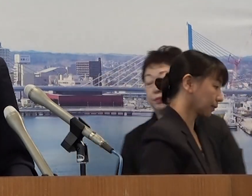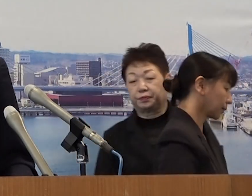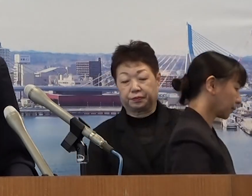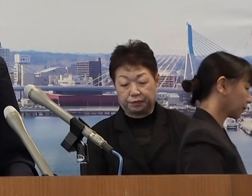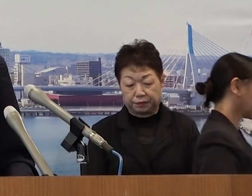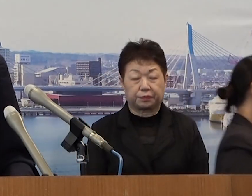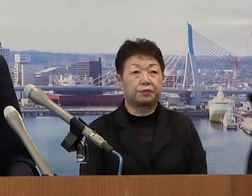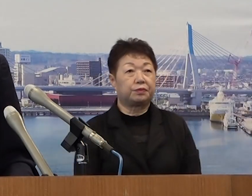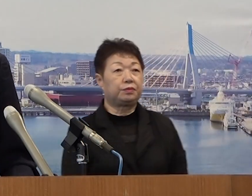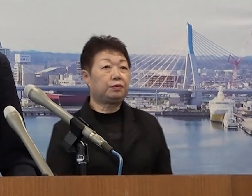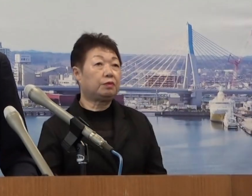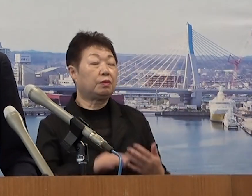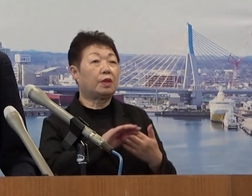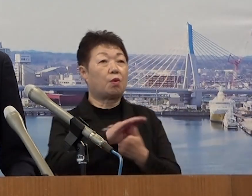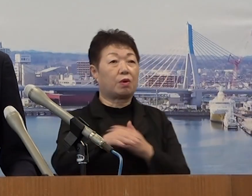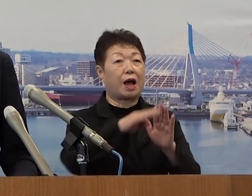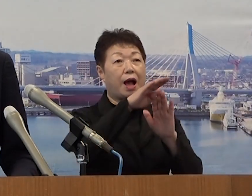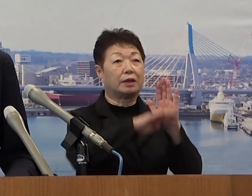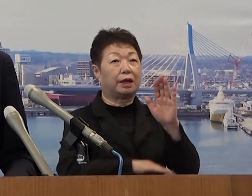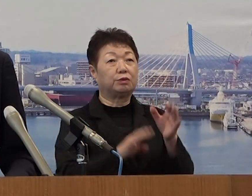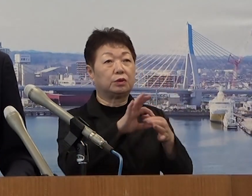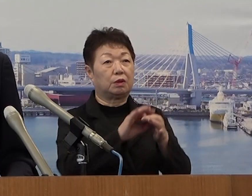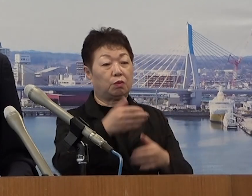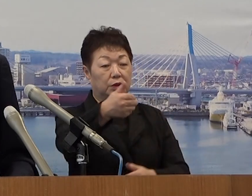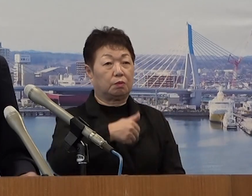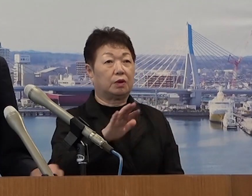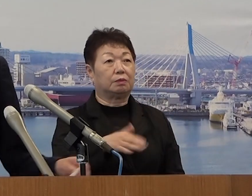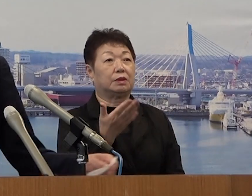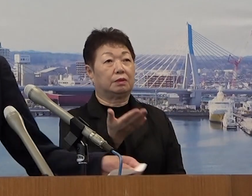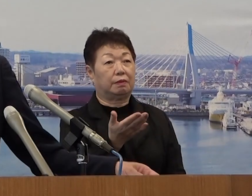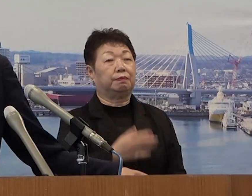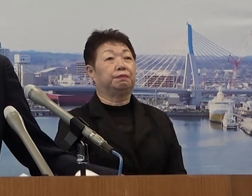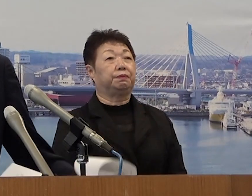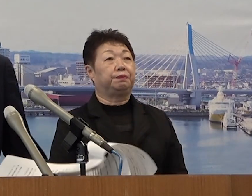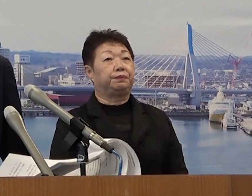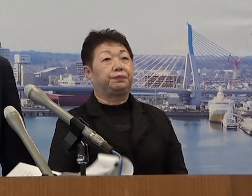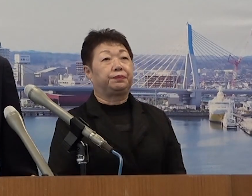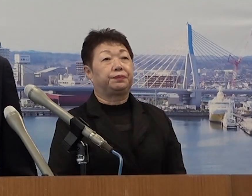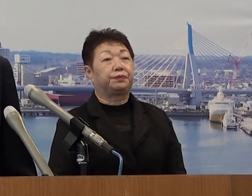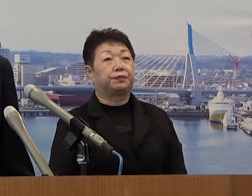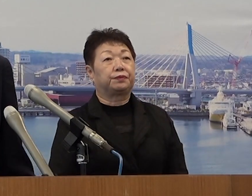。はい、はい、他に案件に関しましてご質問はございませんか。